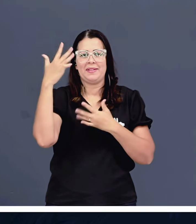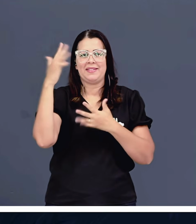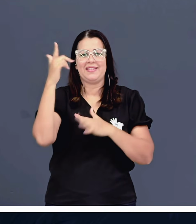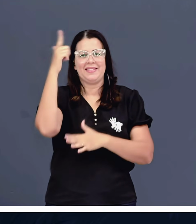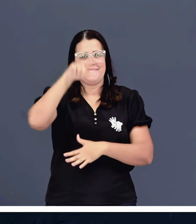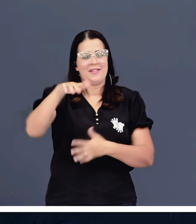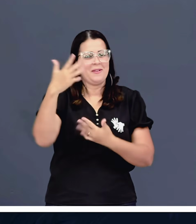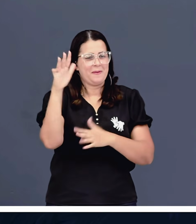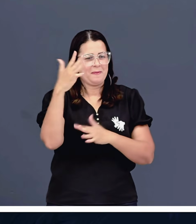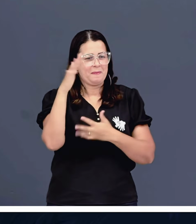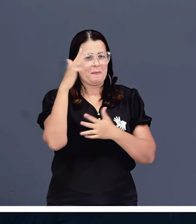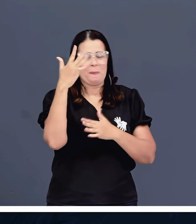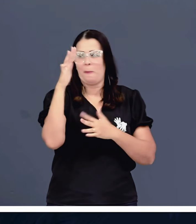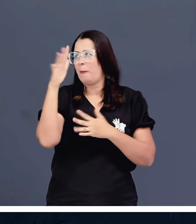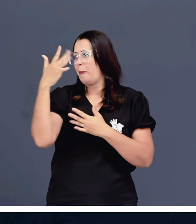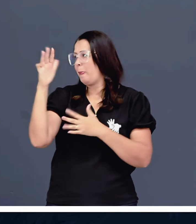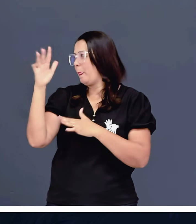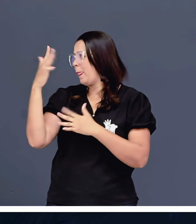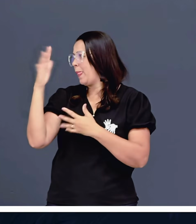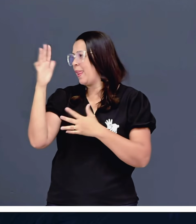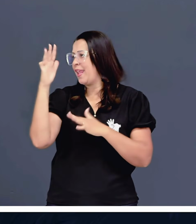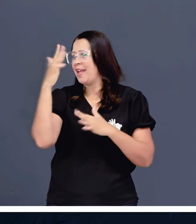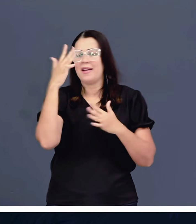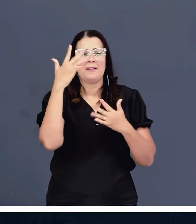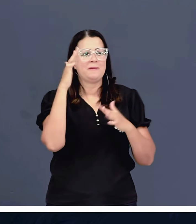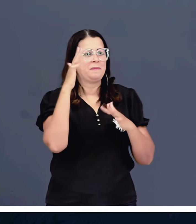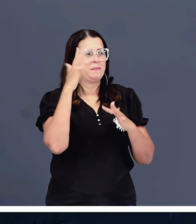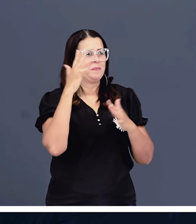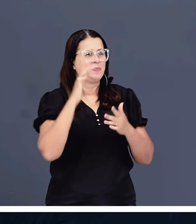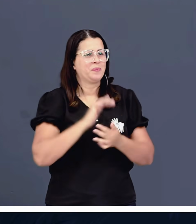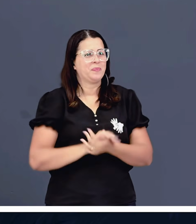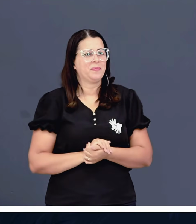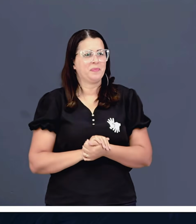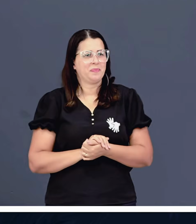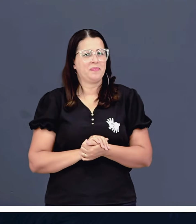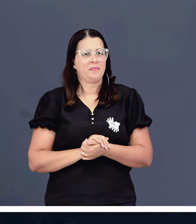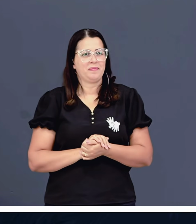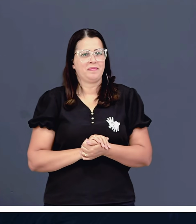uma vez. Obrigado, Pai, por esse tempo.